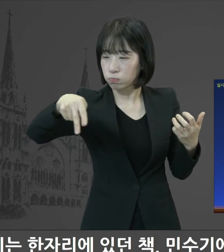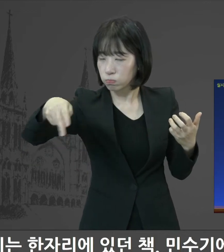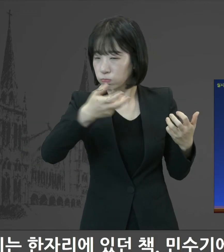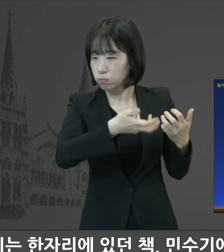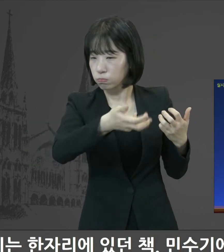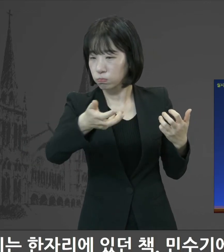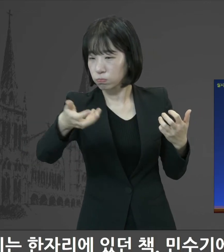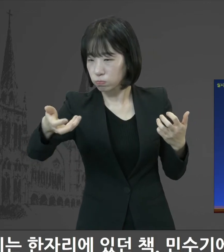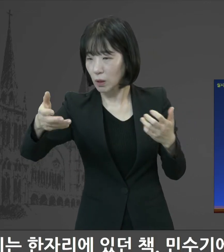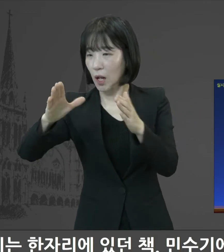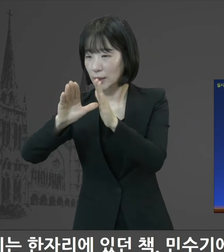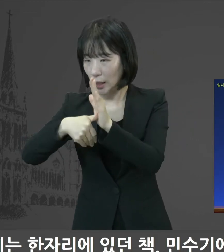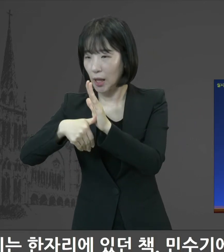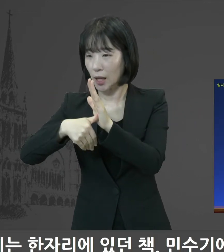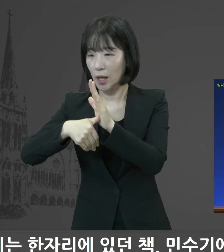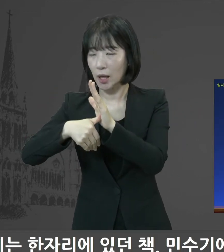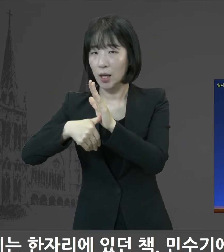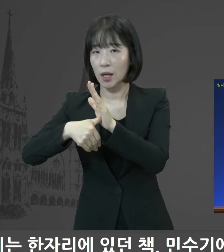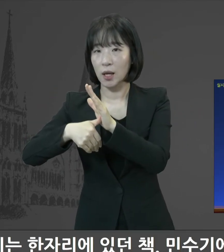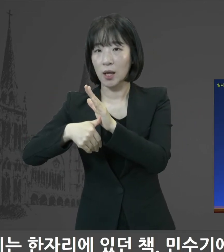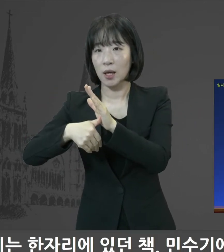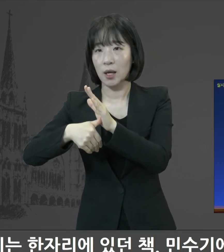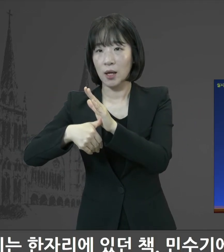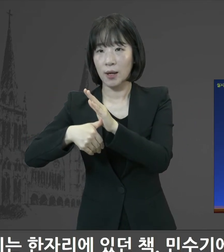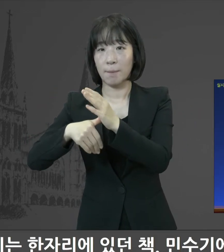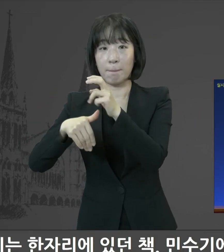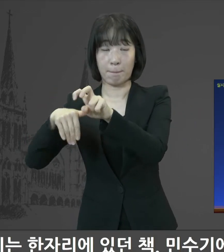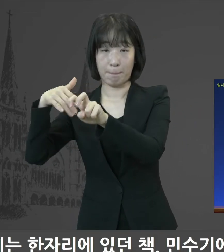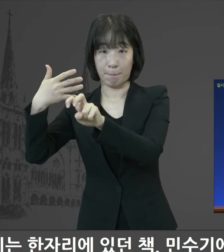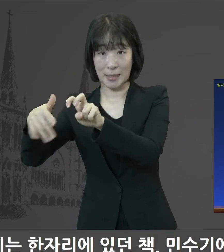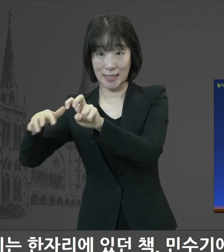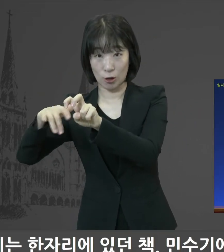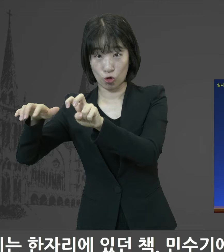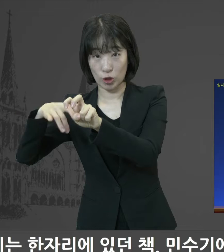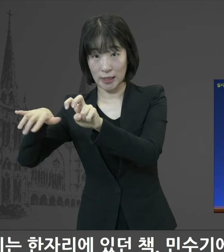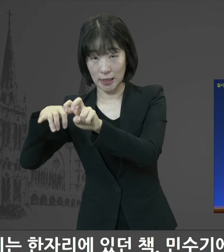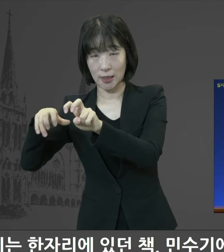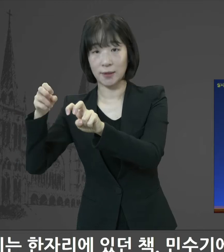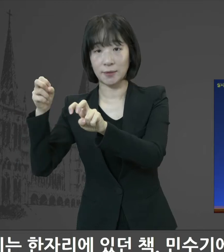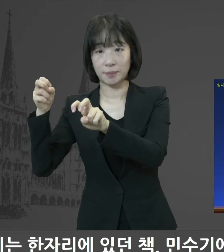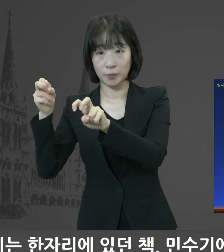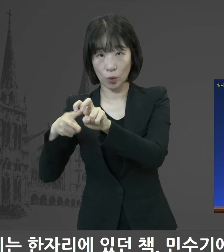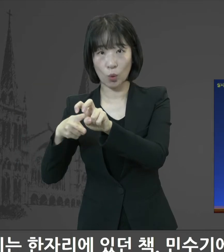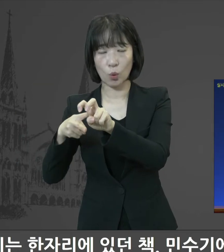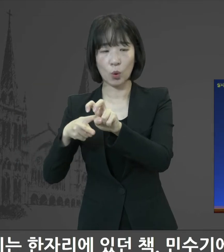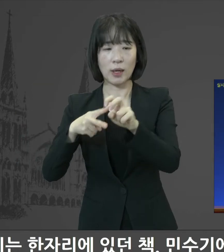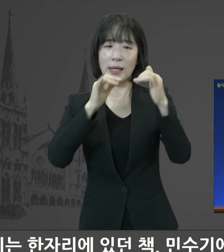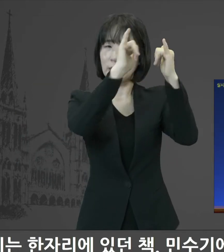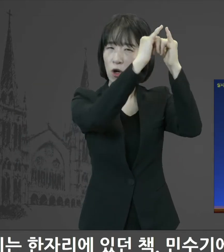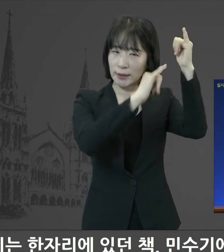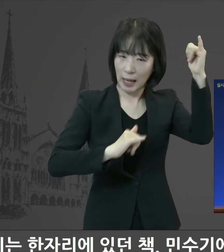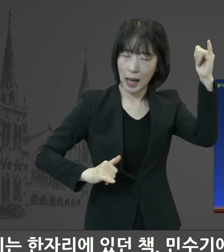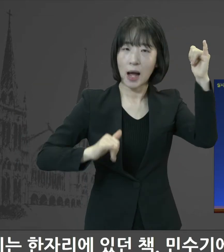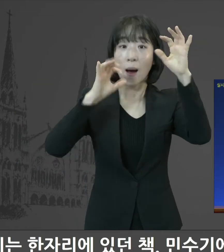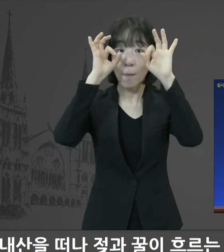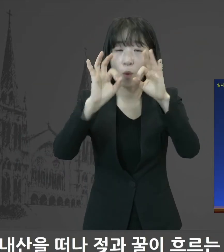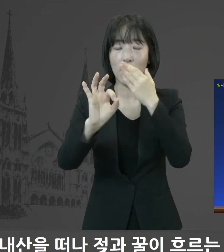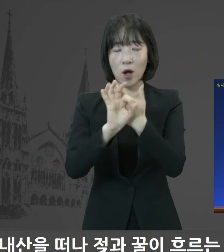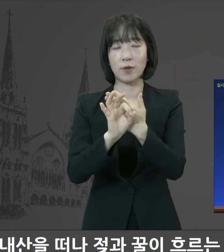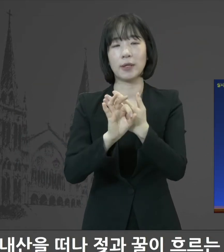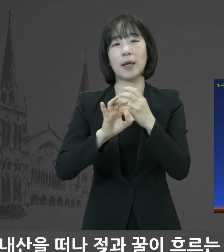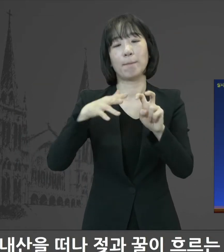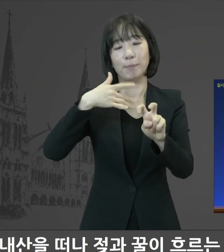신명기는 마지막에 머물러 있었던, 마지막 한순간에 있었던 이야기입니다. 그러니까 역사를 보려면 민수기를 봐야 되는